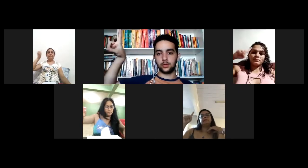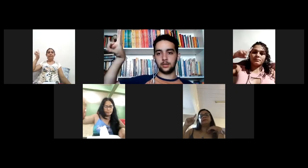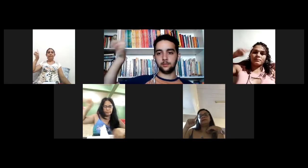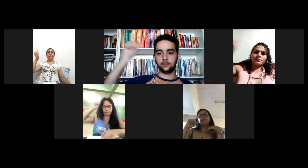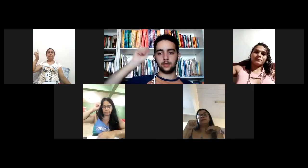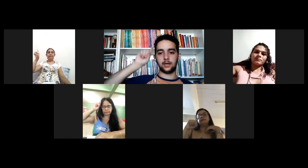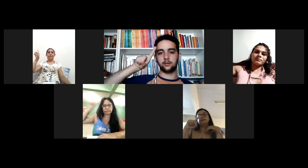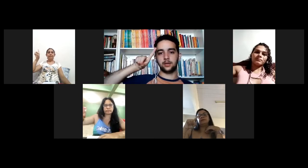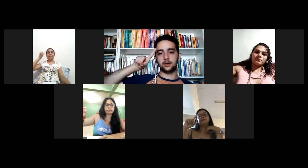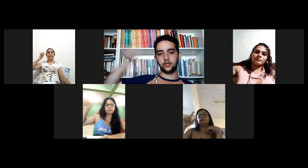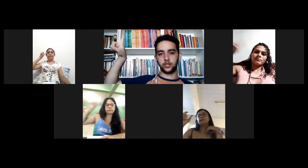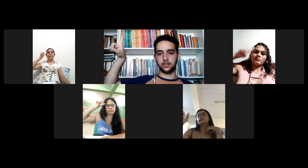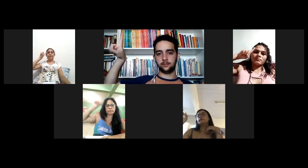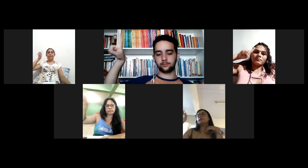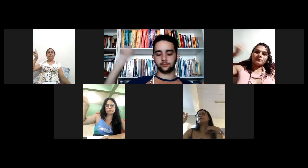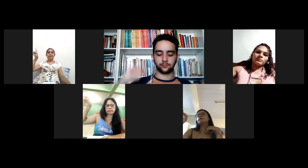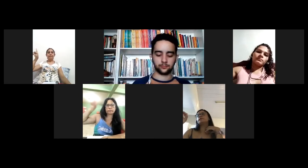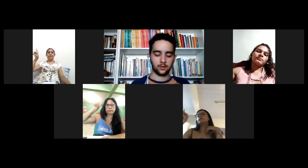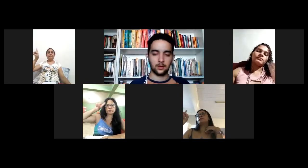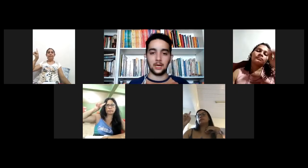só o D pro lado, né? Dia.